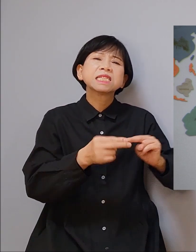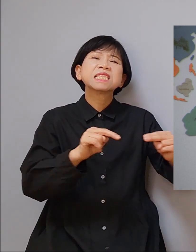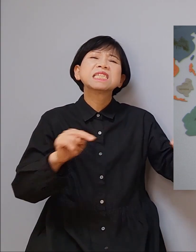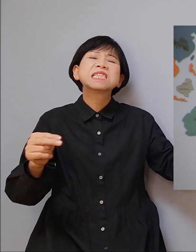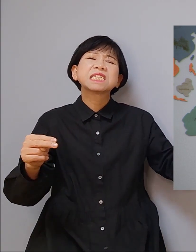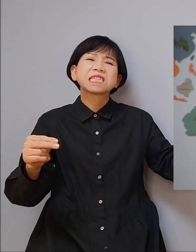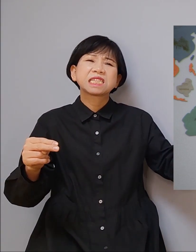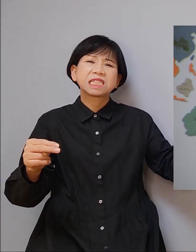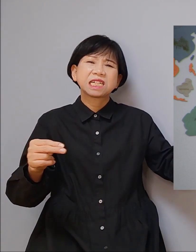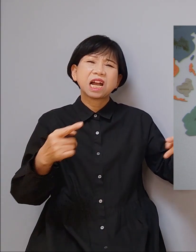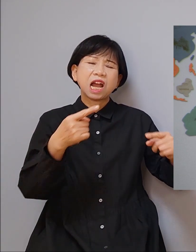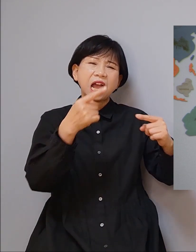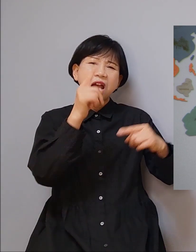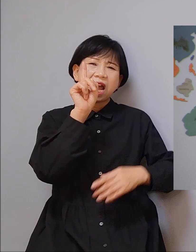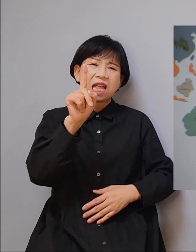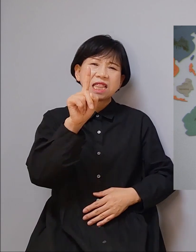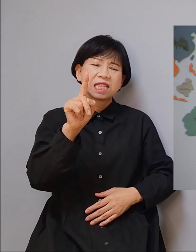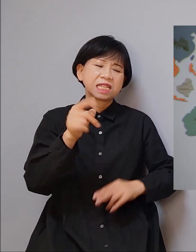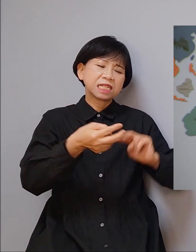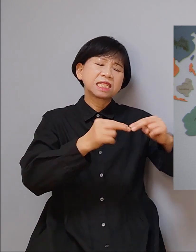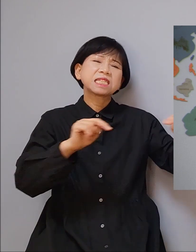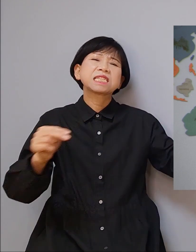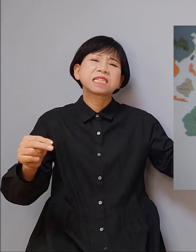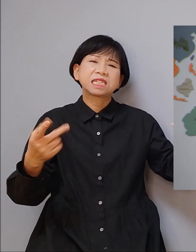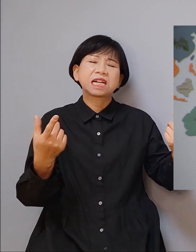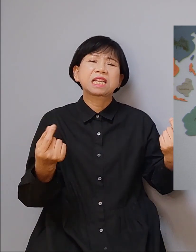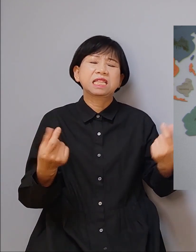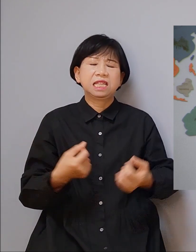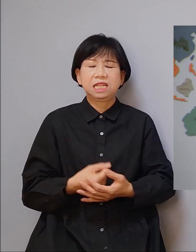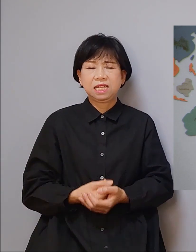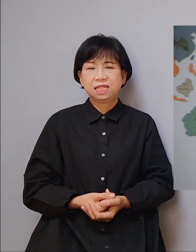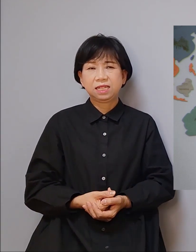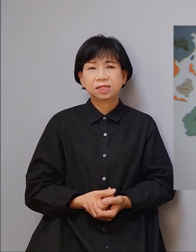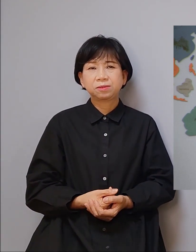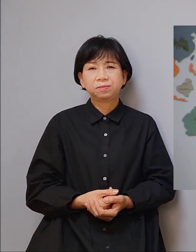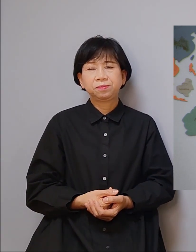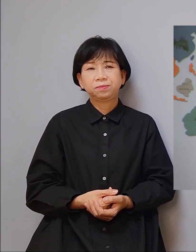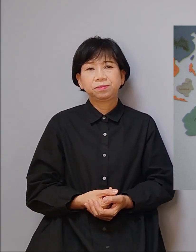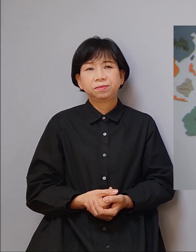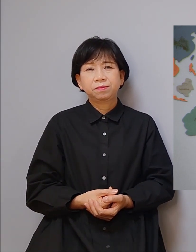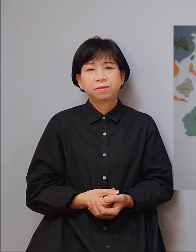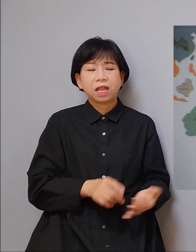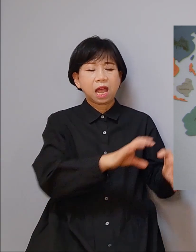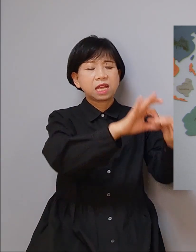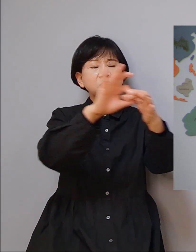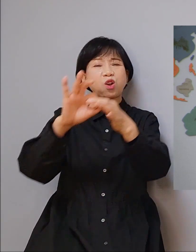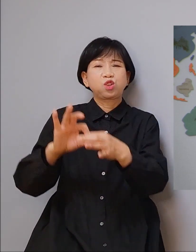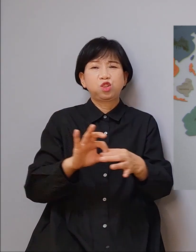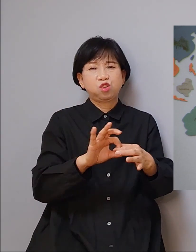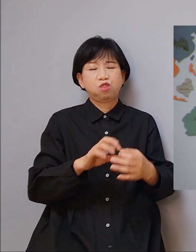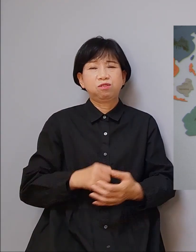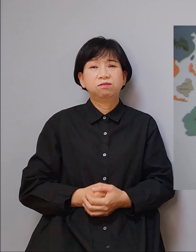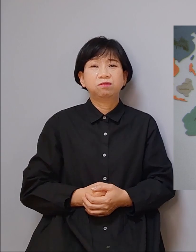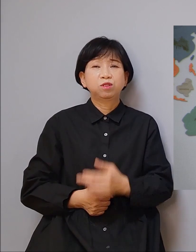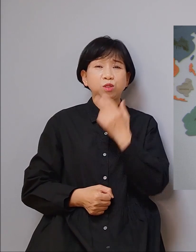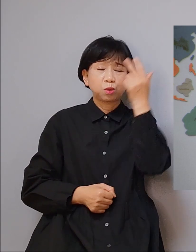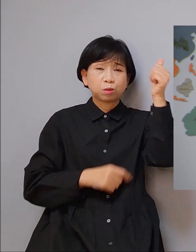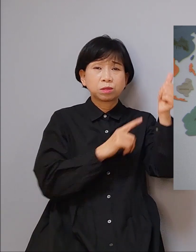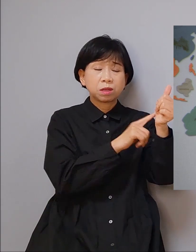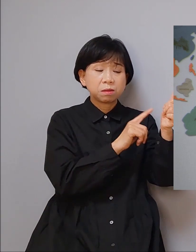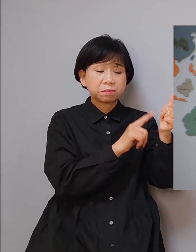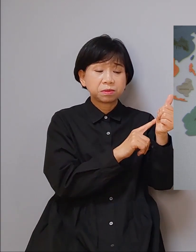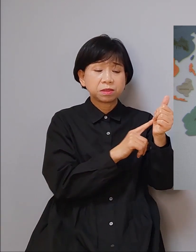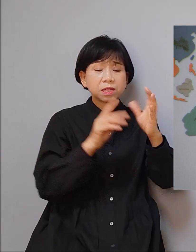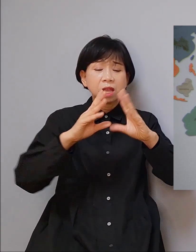한 가닥의 실. 바늘과 실할 때 실이다. 요셉도 이스라엘이라는 한 나라를 세우기